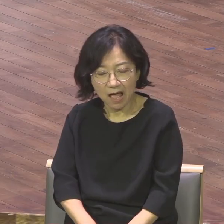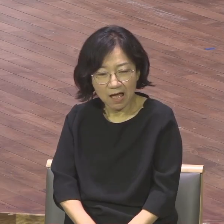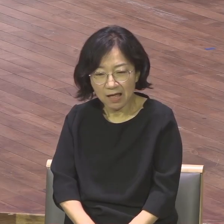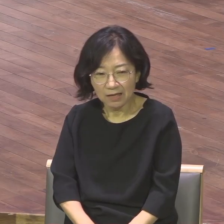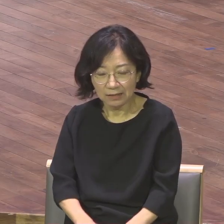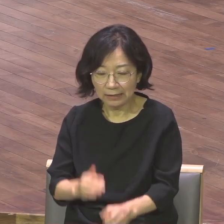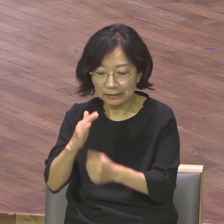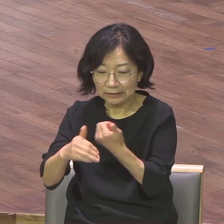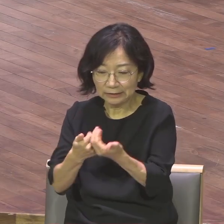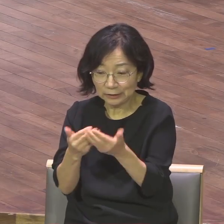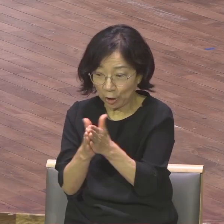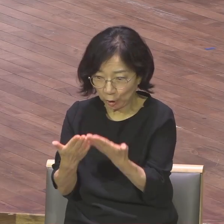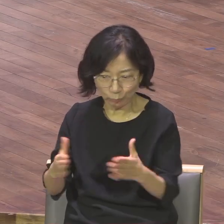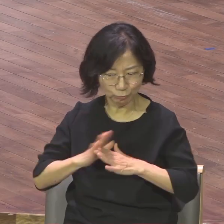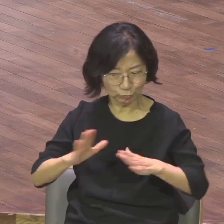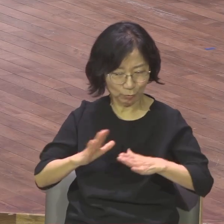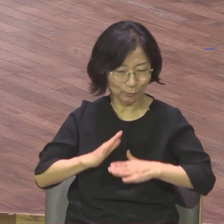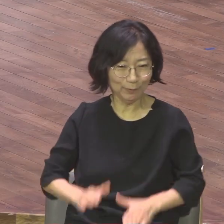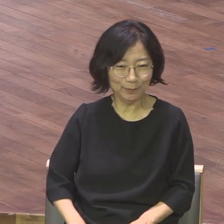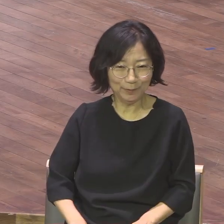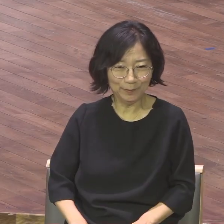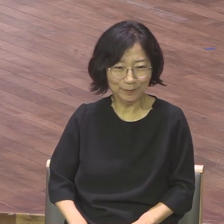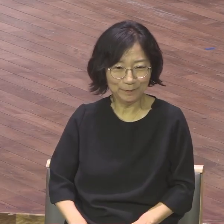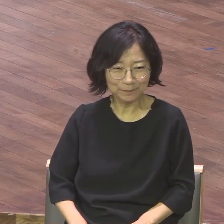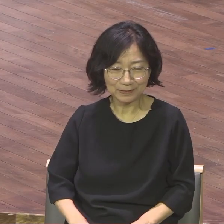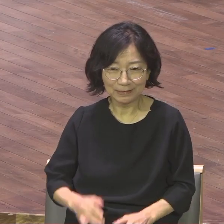성경이 무서워. 성경이